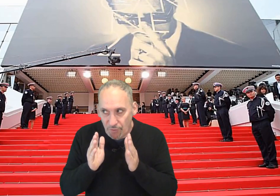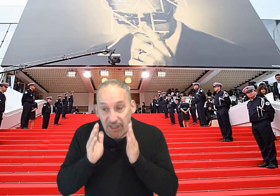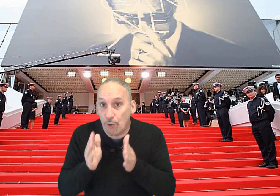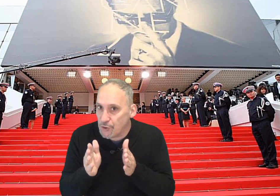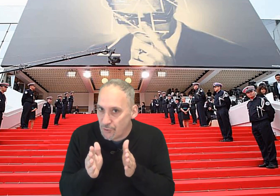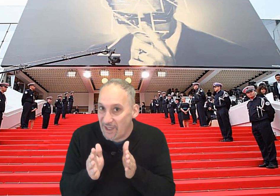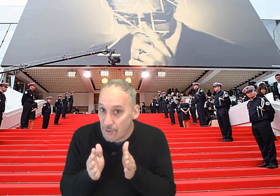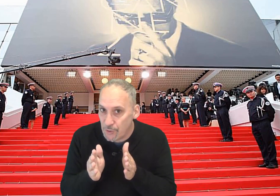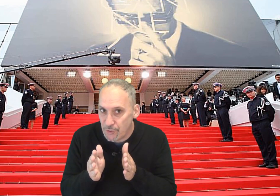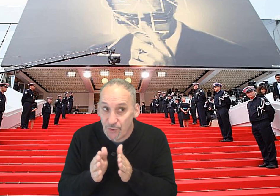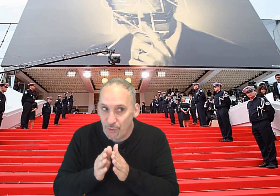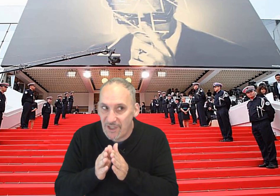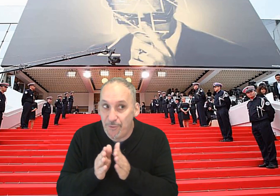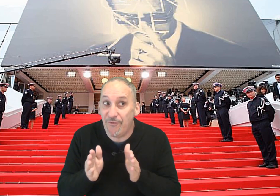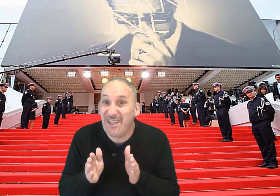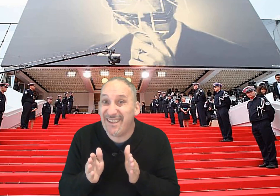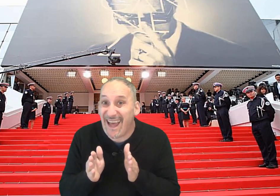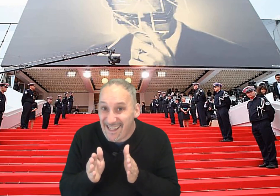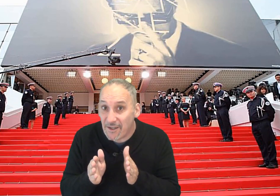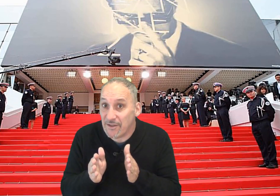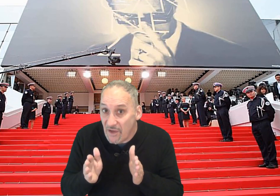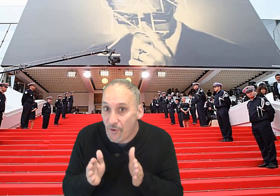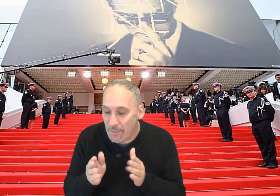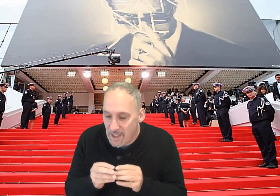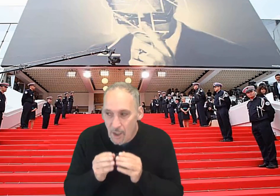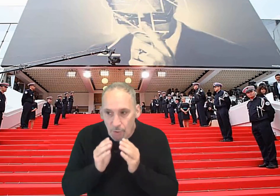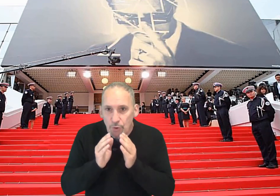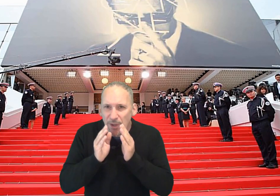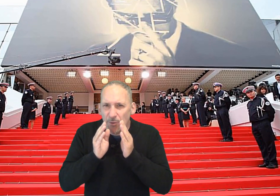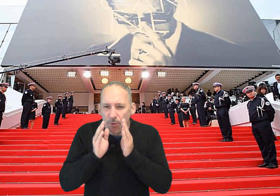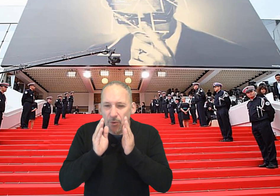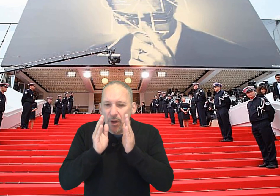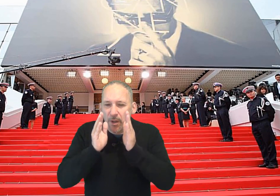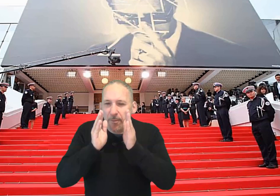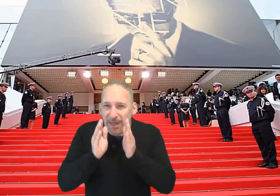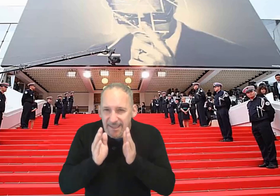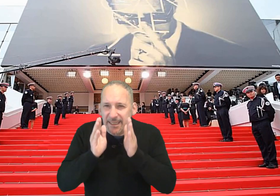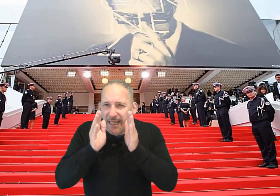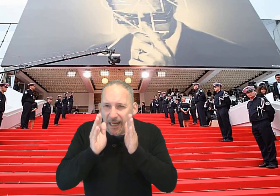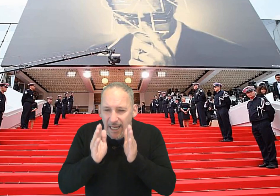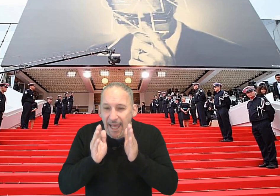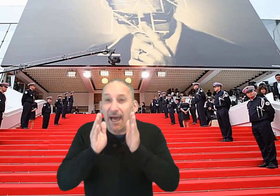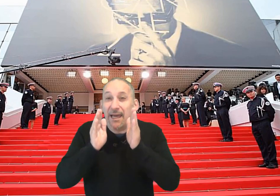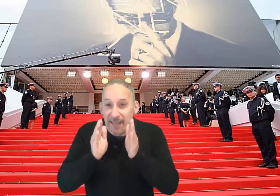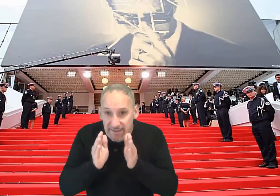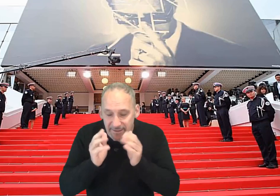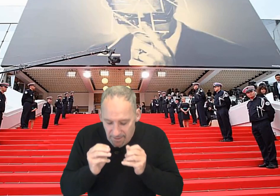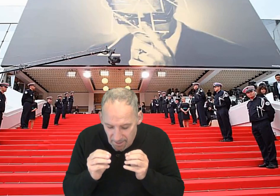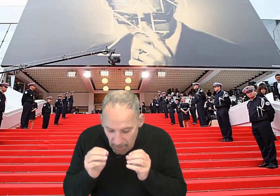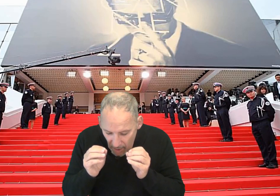dit quelque chose sur les réseaux sociaux aujourd'hui, ça peut vite être déformé. Donc soyons précis, clairs et nets. Hein.